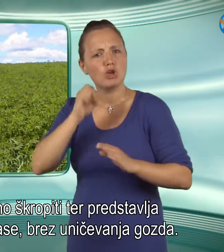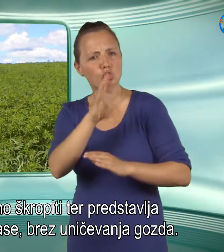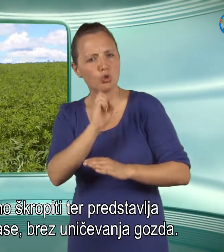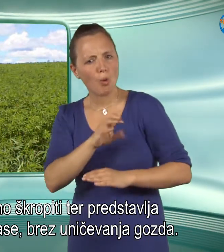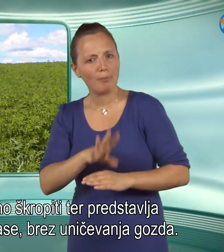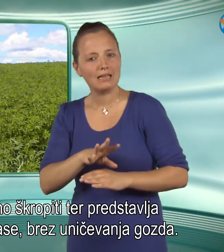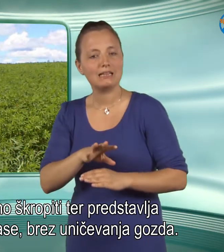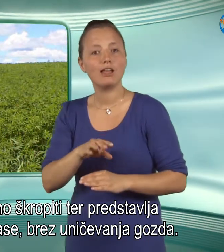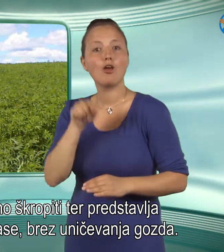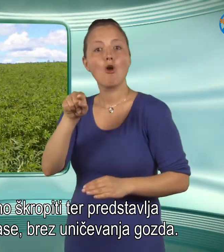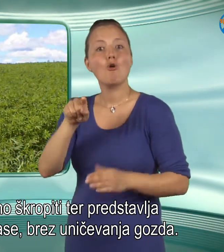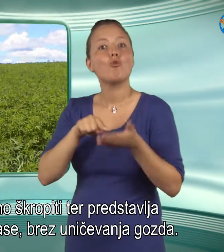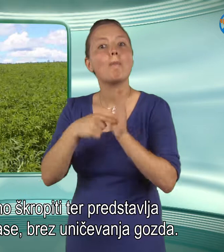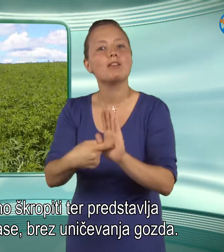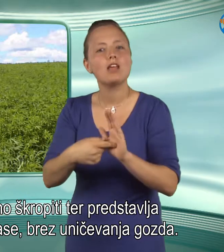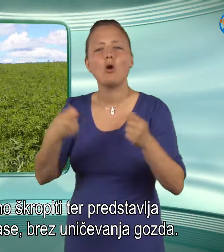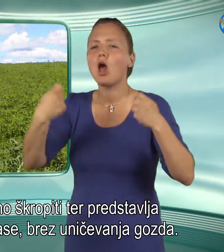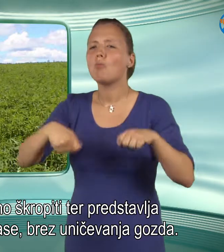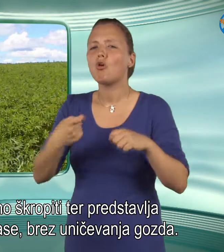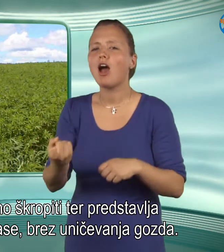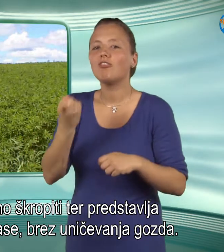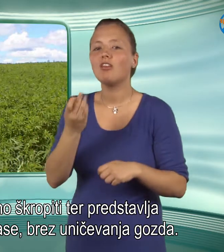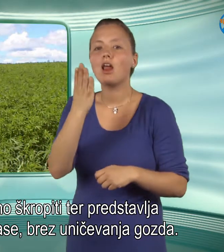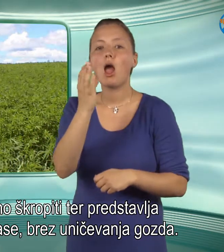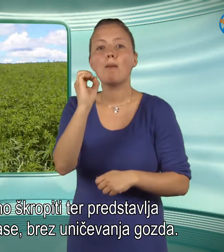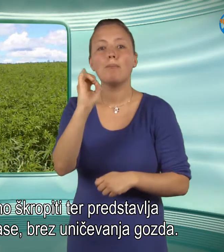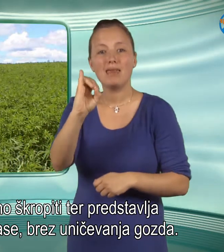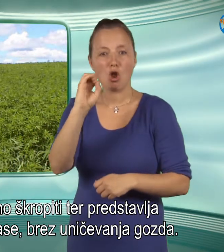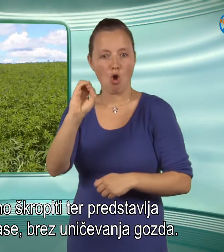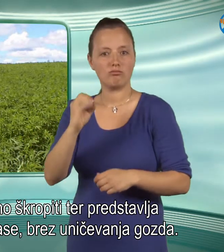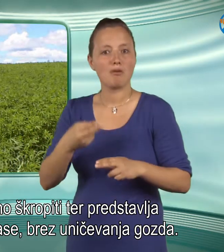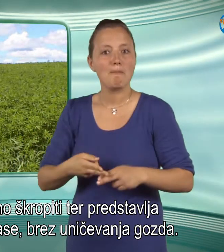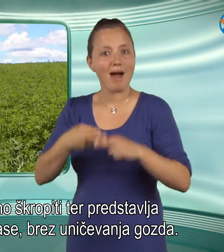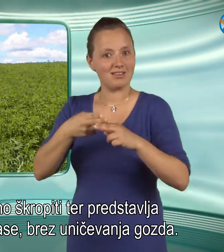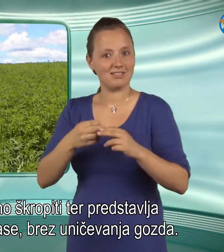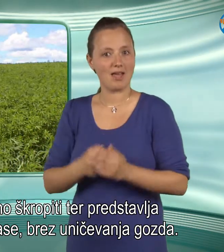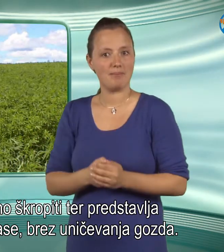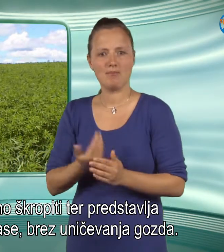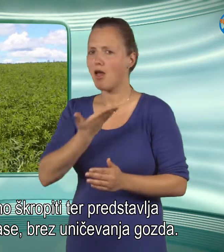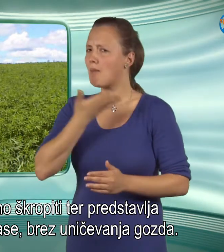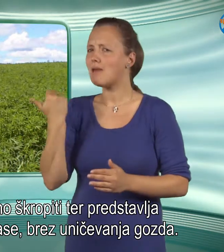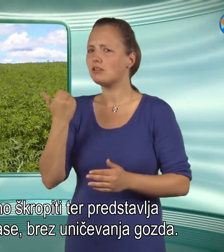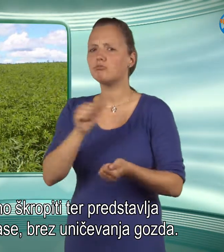ter predstavlja bogat vir biomase brez uničevanja gozda.